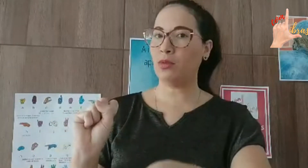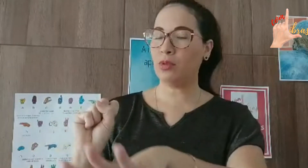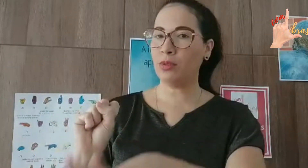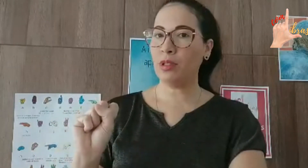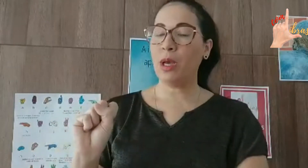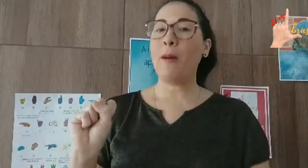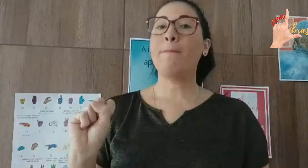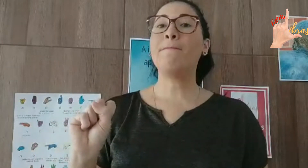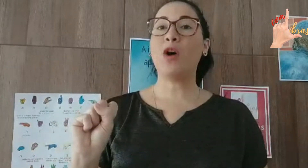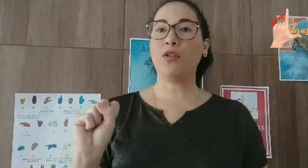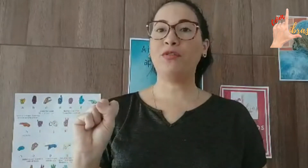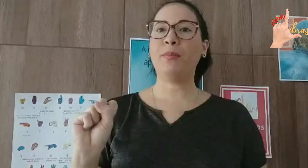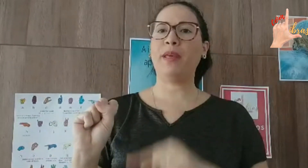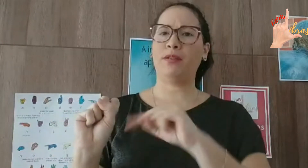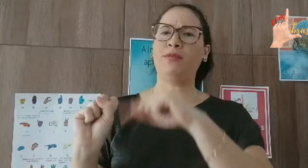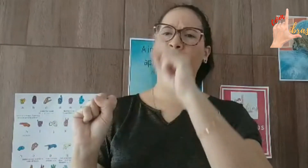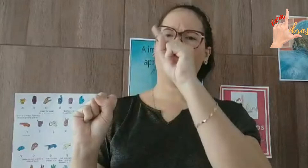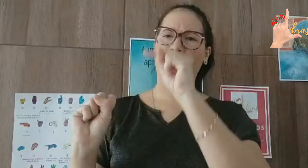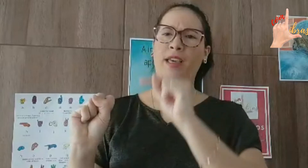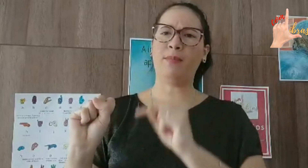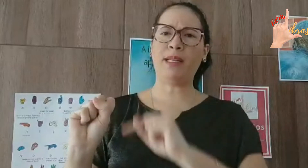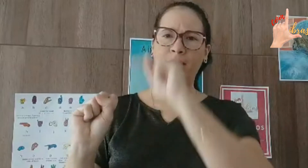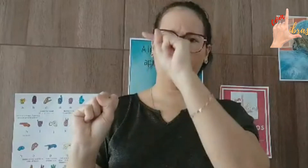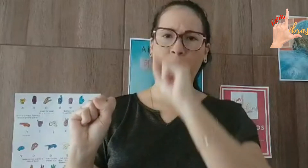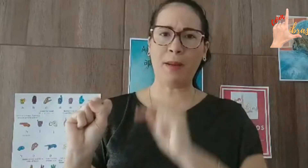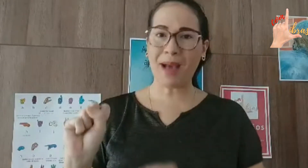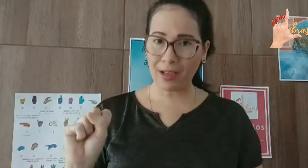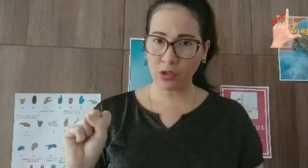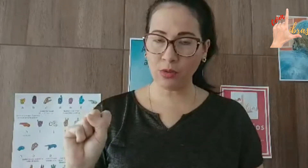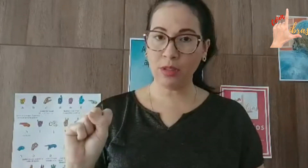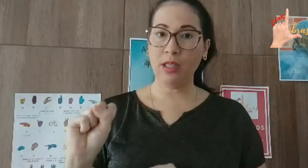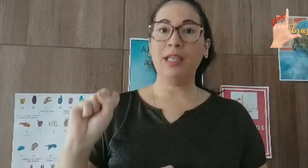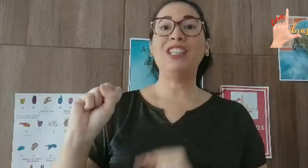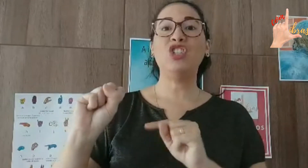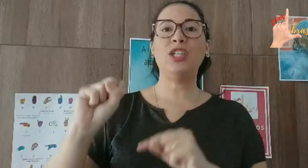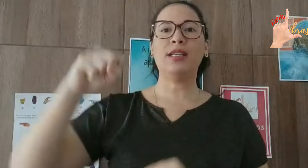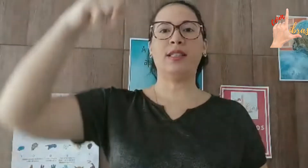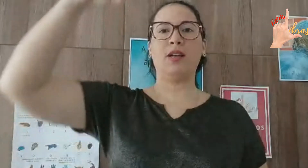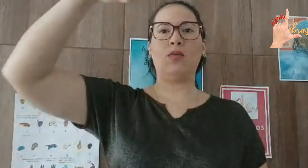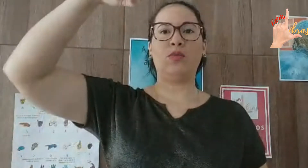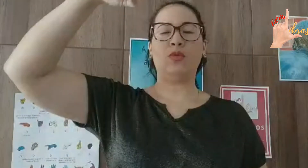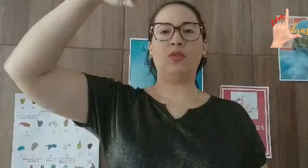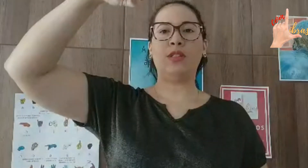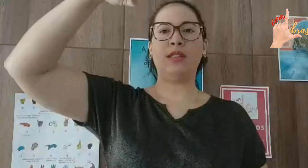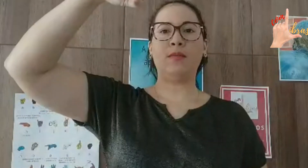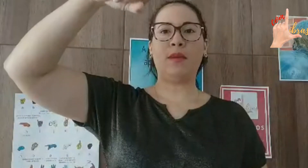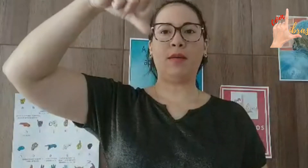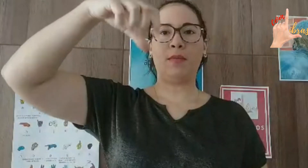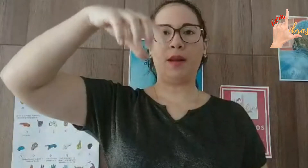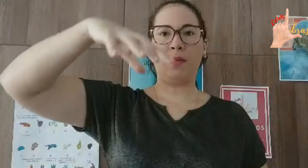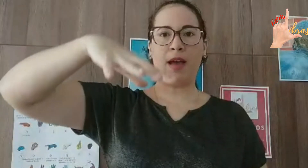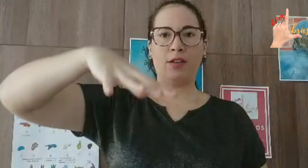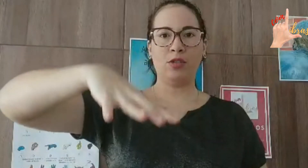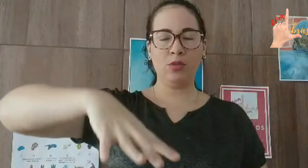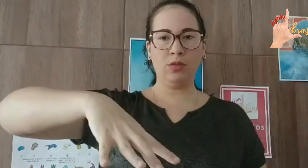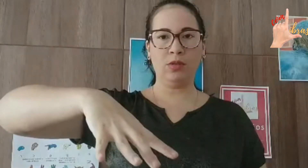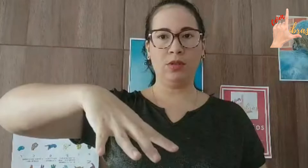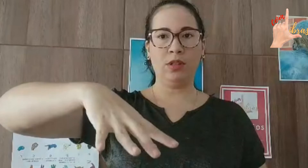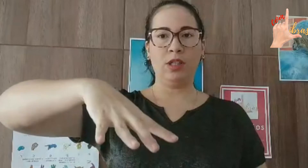neutro, movimento para cima e para baixo e direção de cima para baixo,